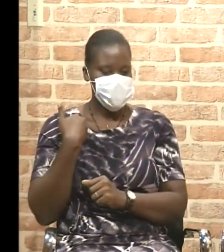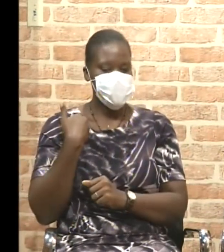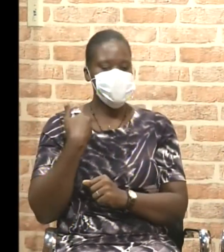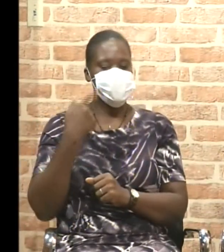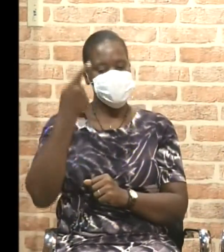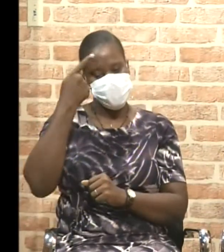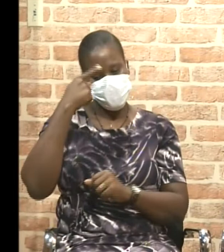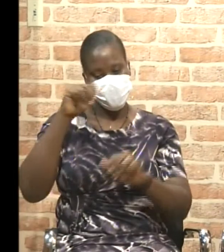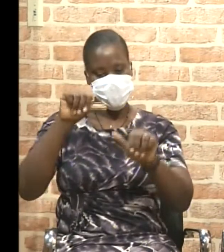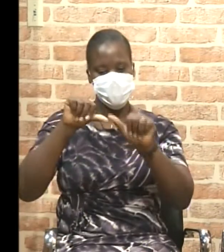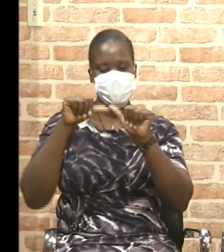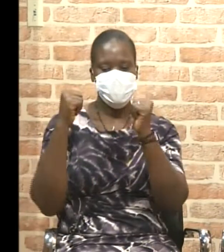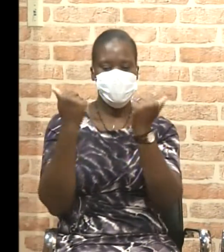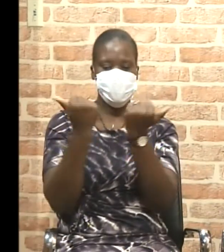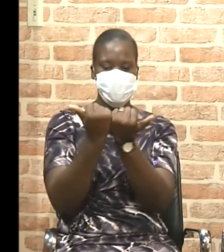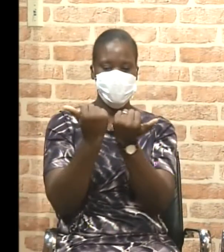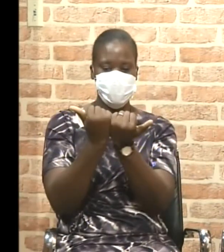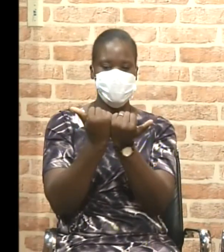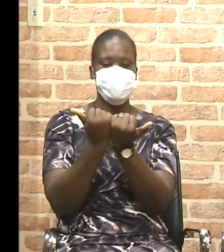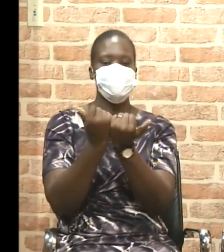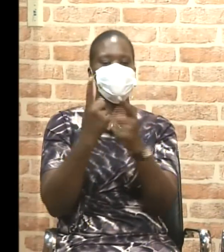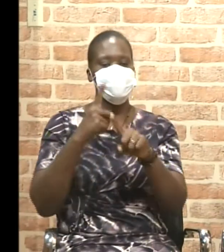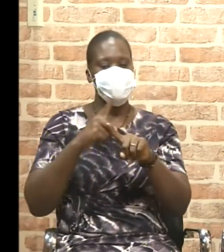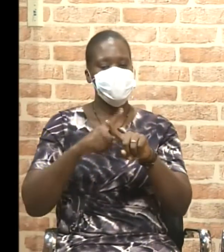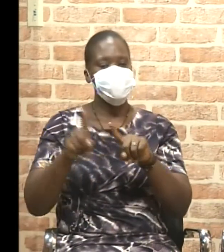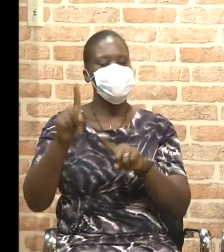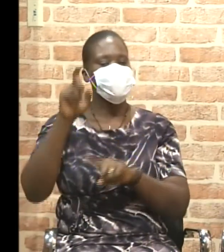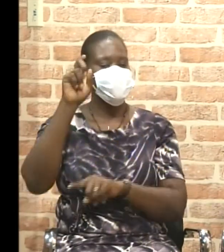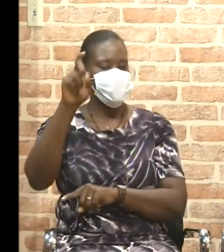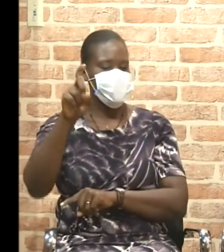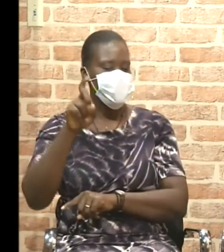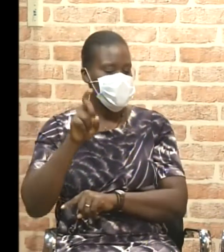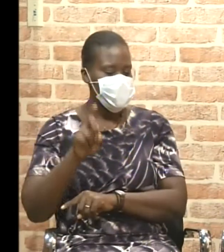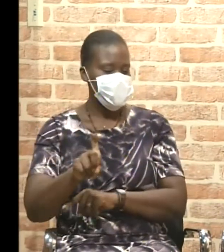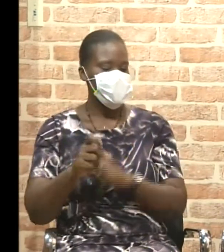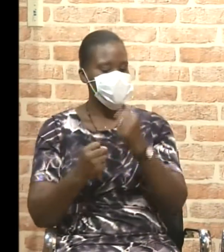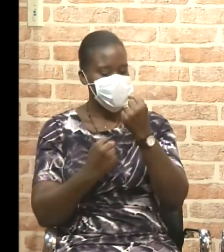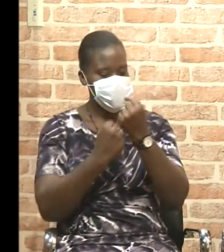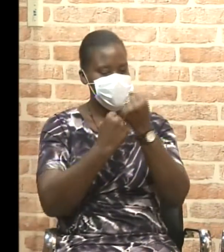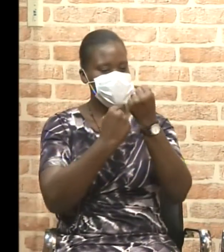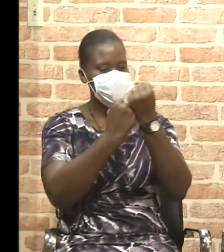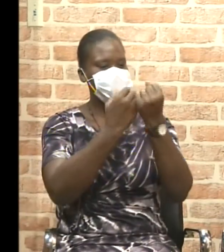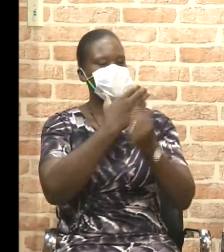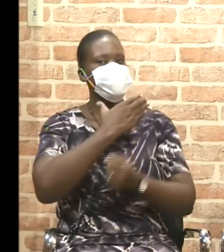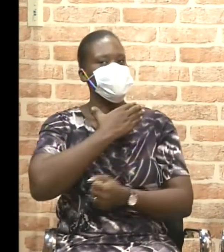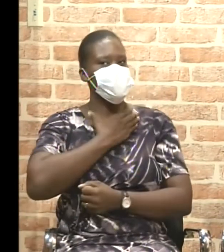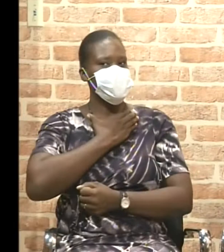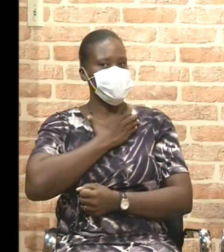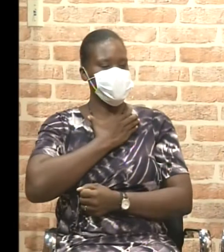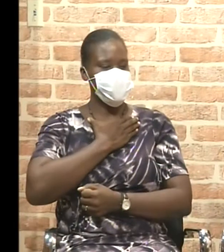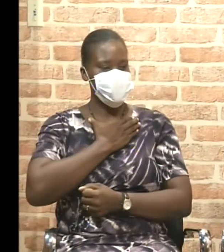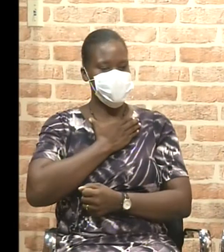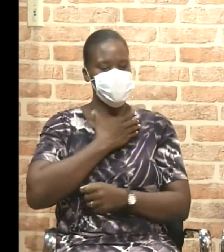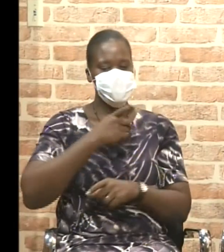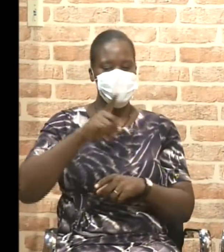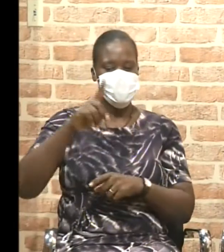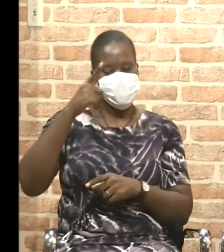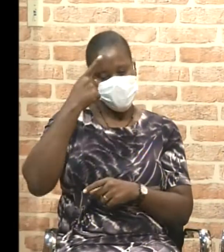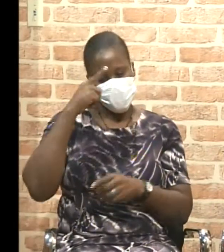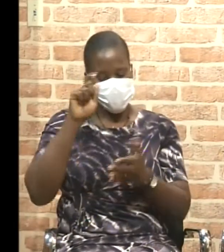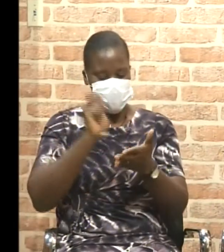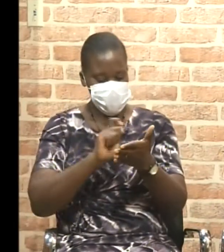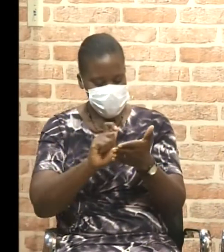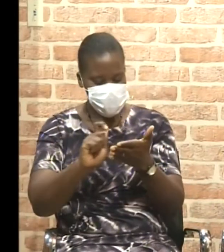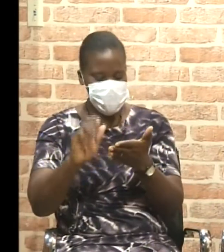tout qui gain association mais vraiment qui nécessite de support juridique par exemple en termes de pour faire chote pour faire